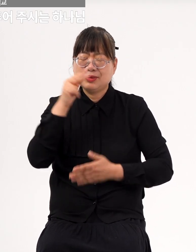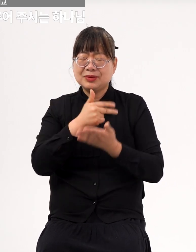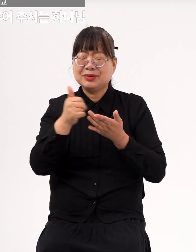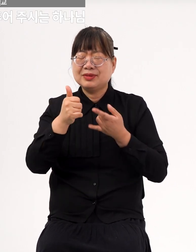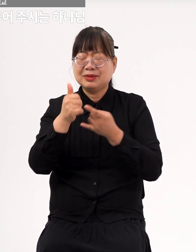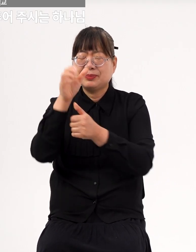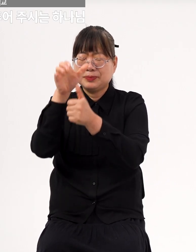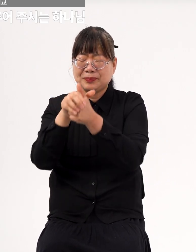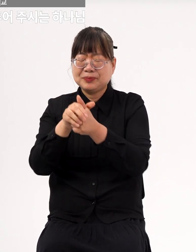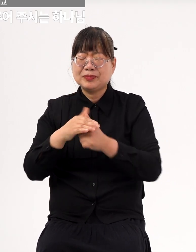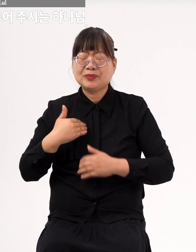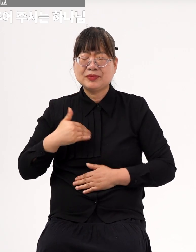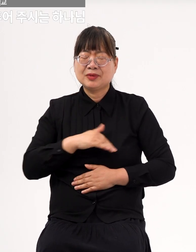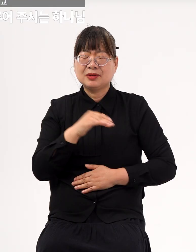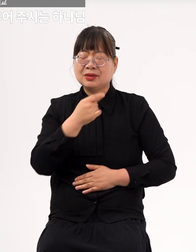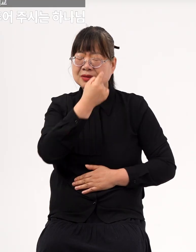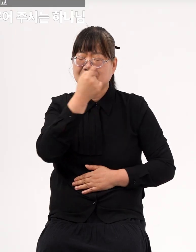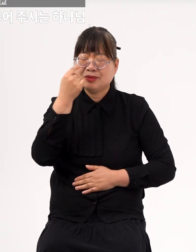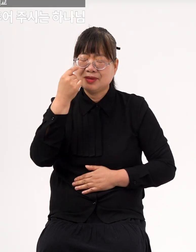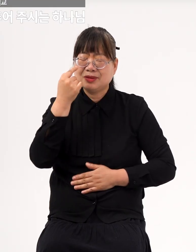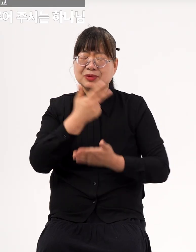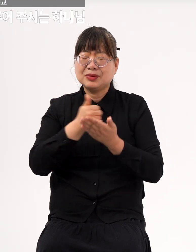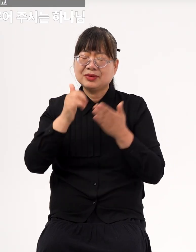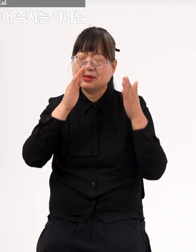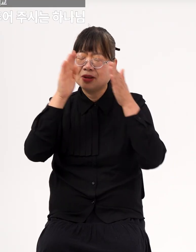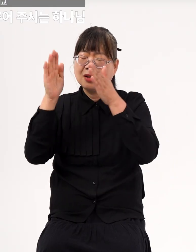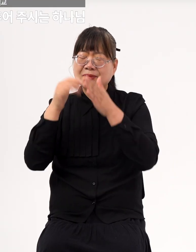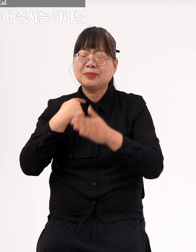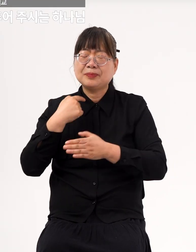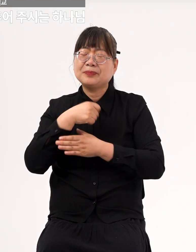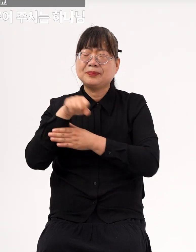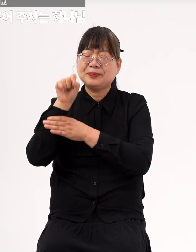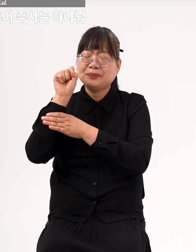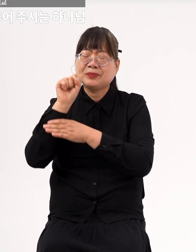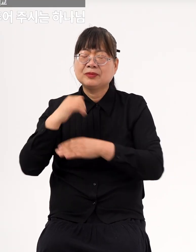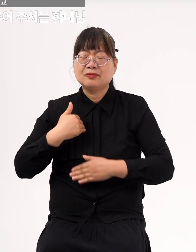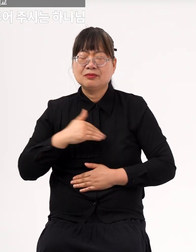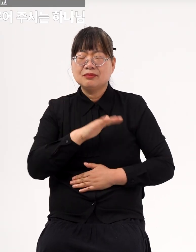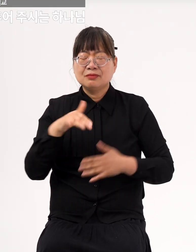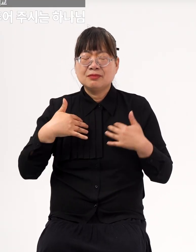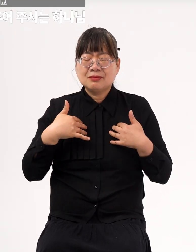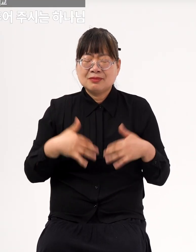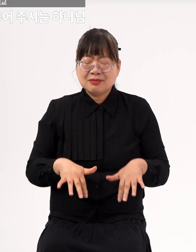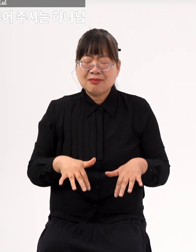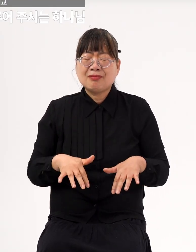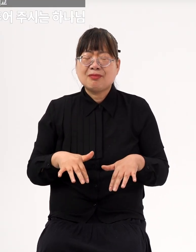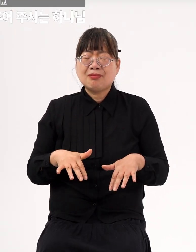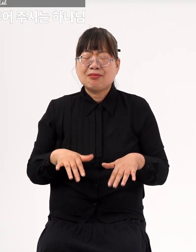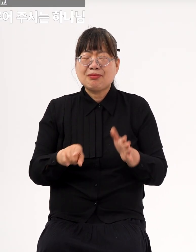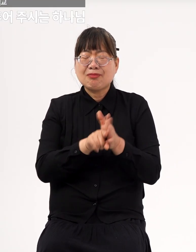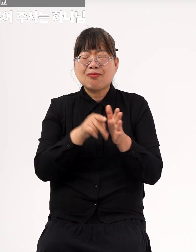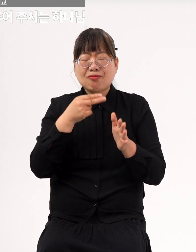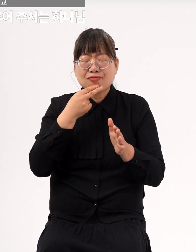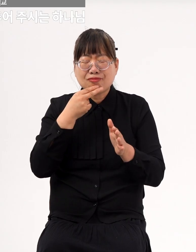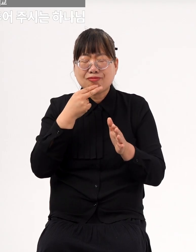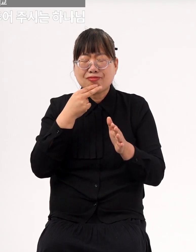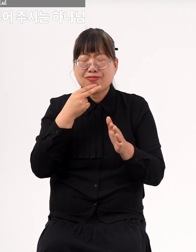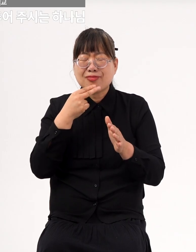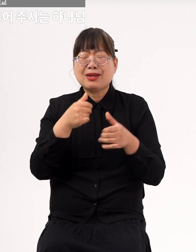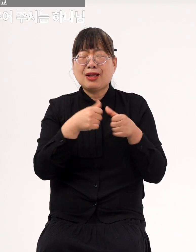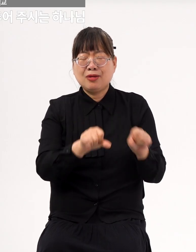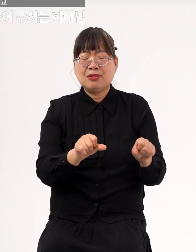돌립니다. 우리의 눈을 주를 향하여 듭니다. 내 연약과 불안과 불신앙을